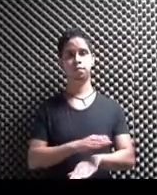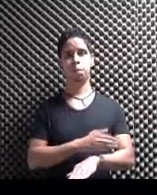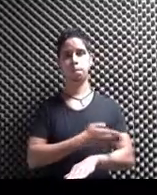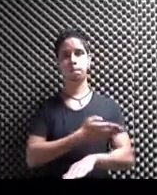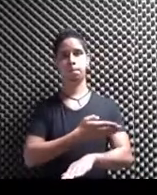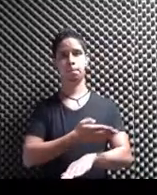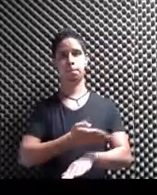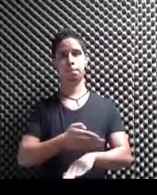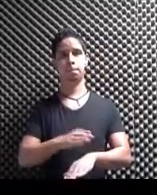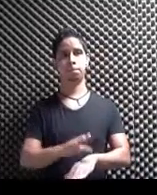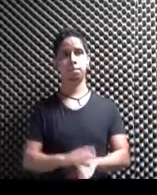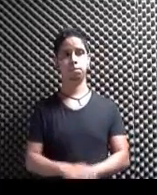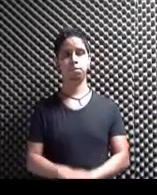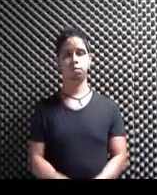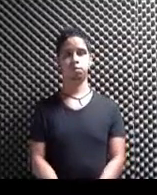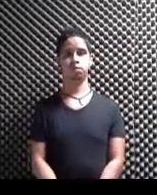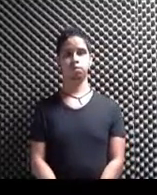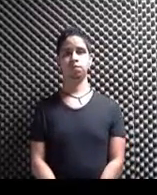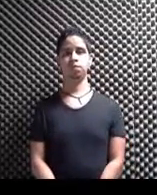completo Detalles en la...